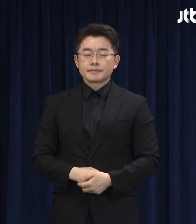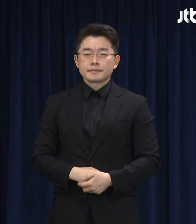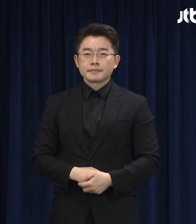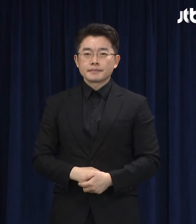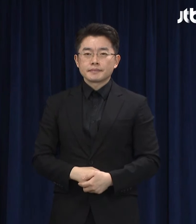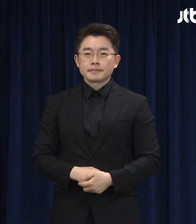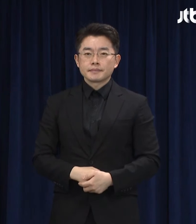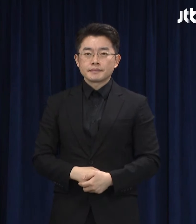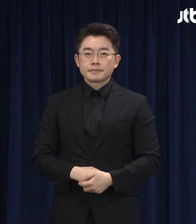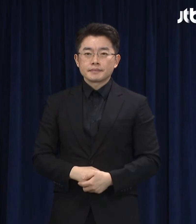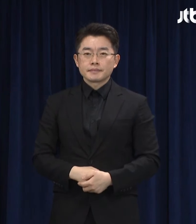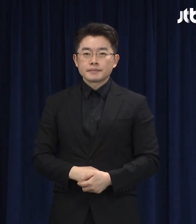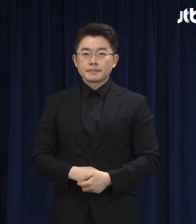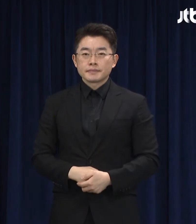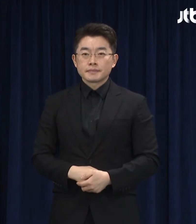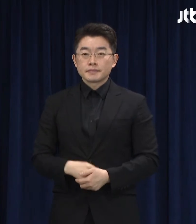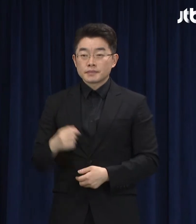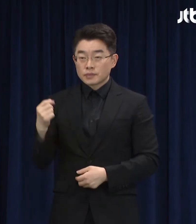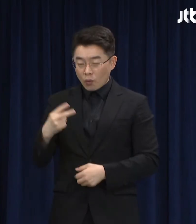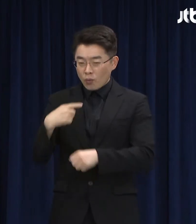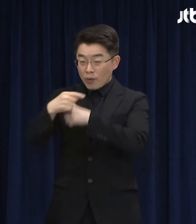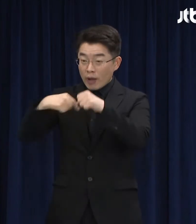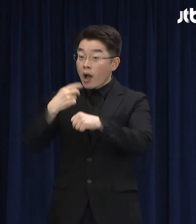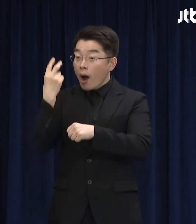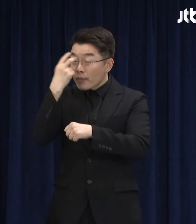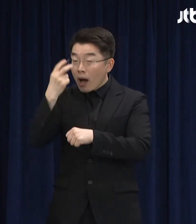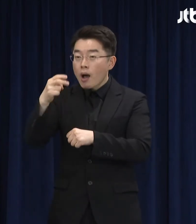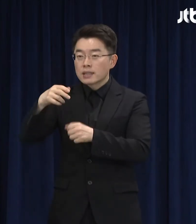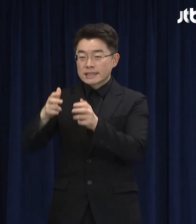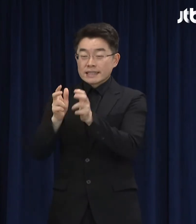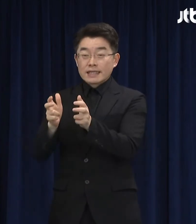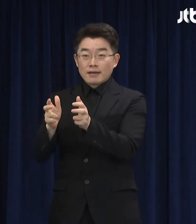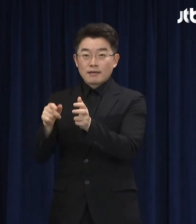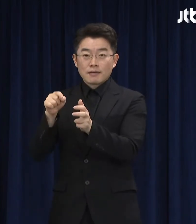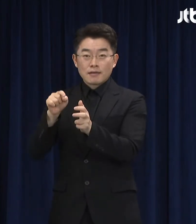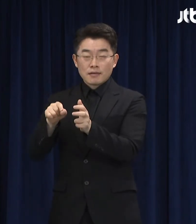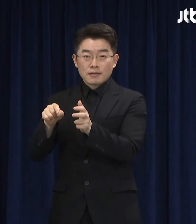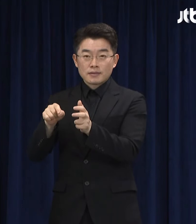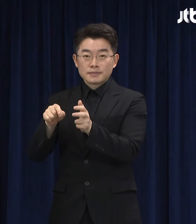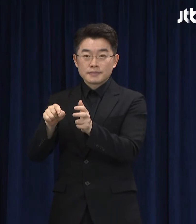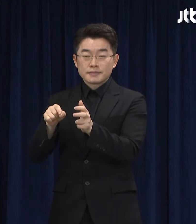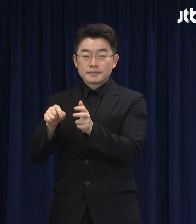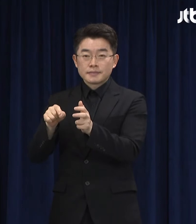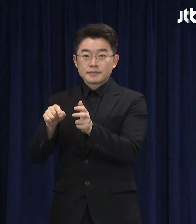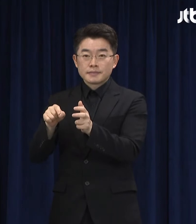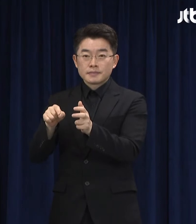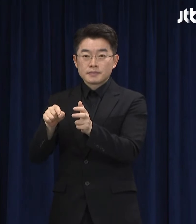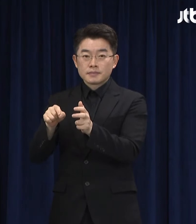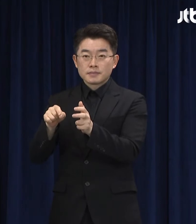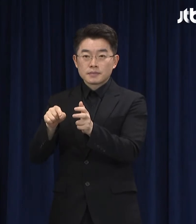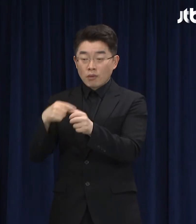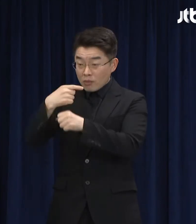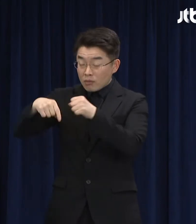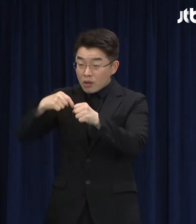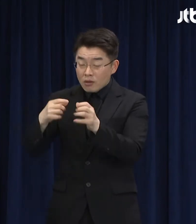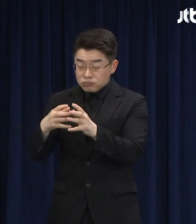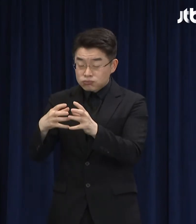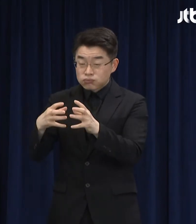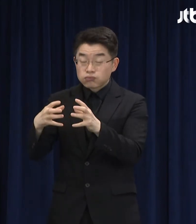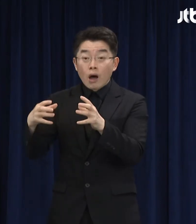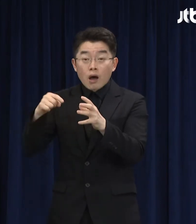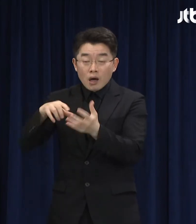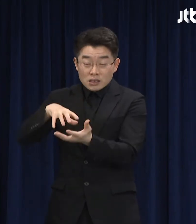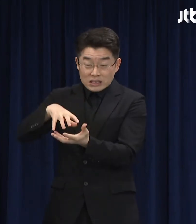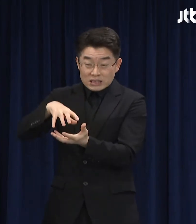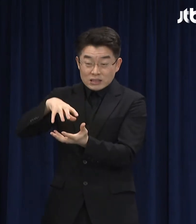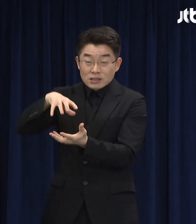아울러서 방사선 감시기는 설정치가 있습니다. 그러니까 어떤 수치를 벗어났을 경우에 경보가